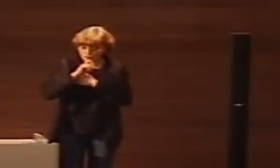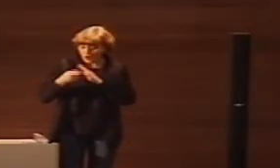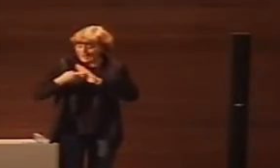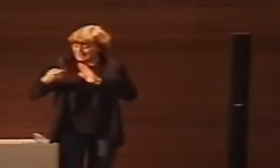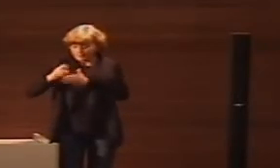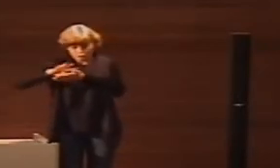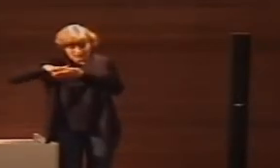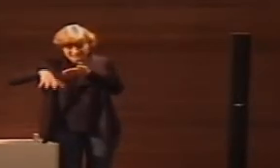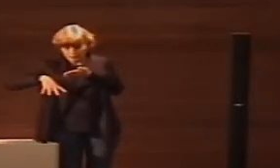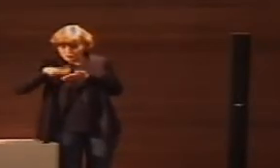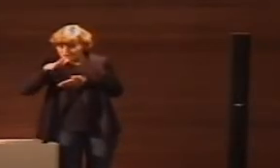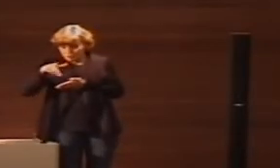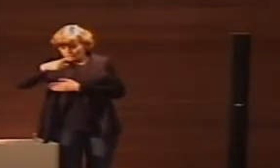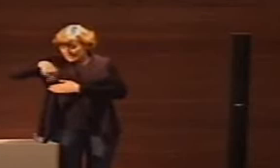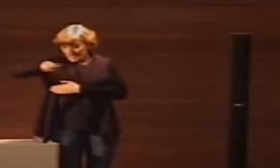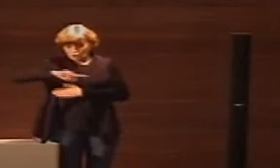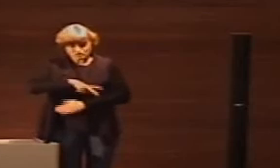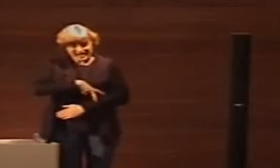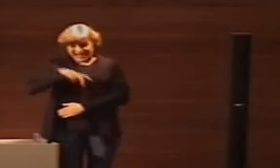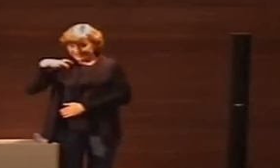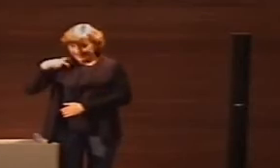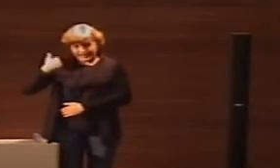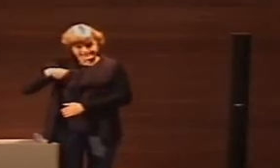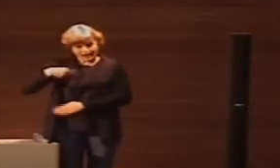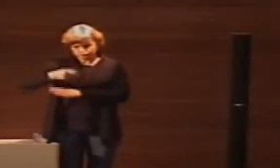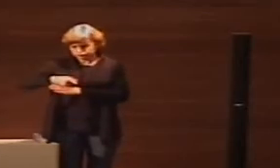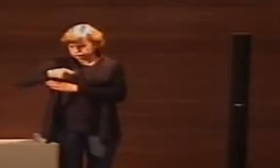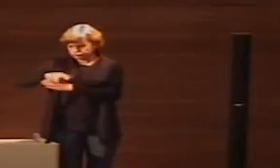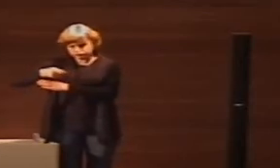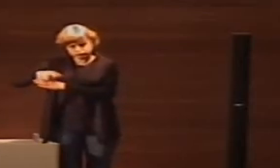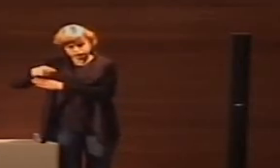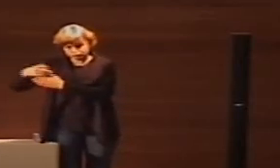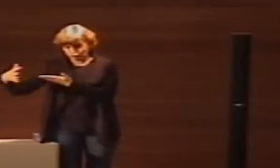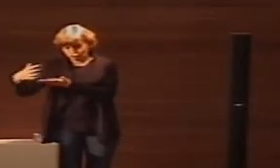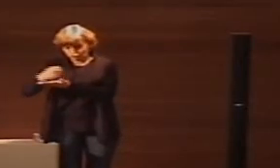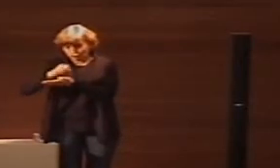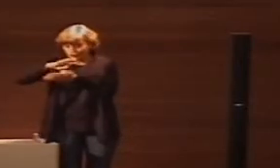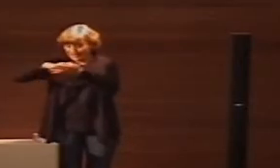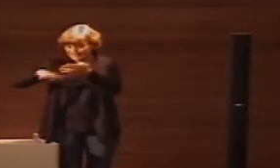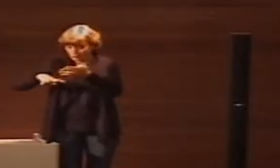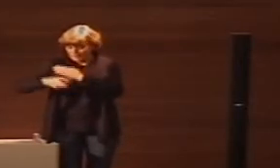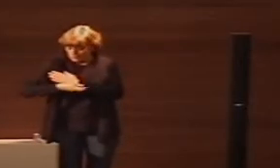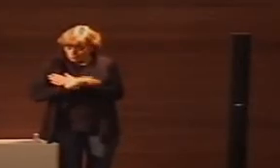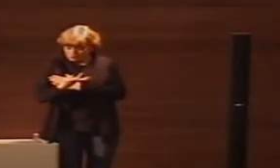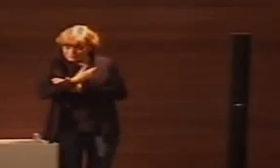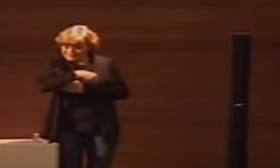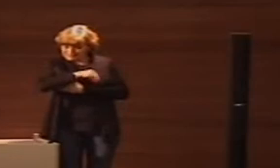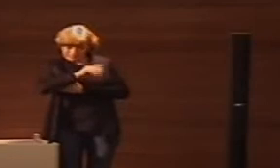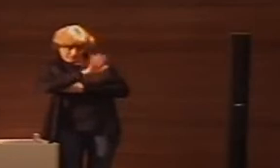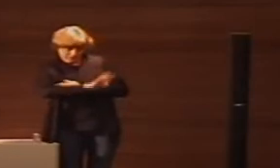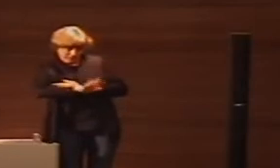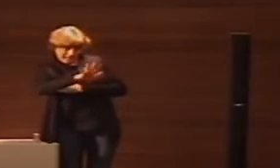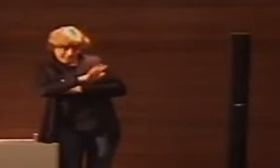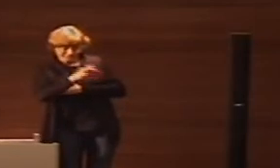es generalizada la, prácticamente todos los municipios recogen selectivamente esta fracción, el resto de partes del Estado no está